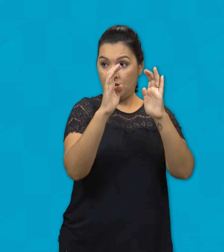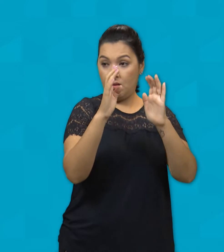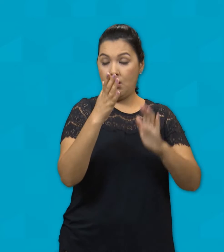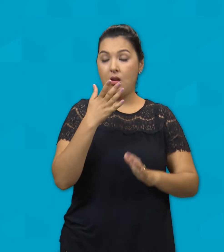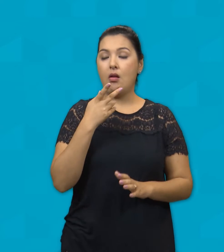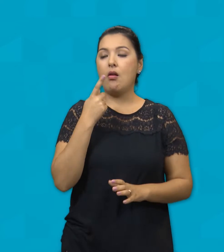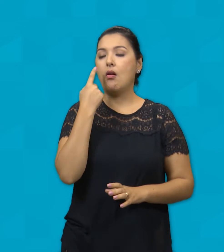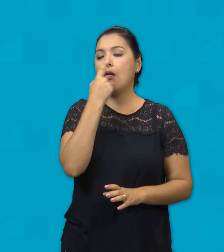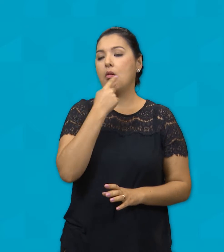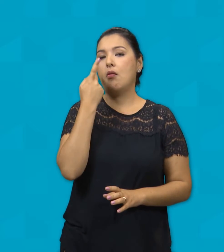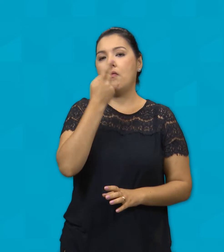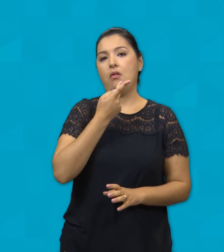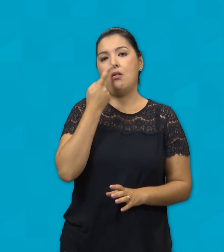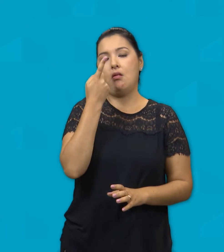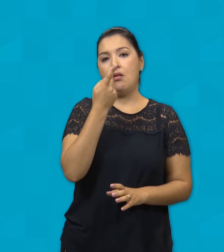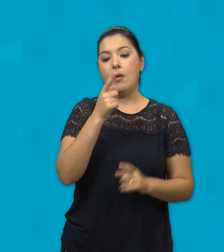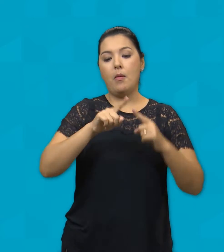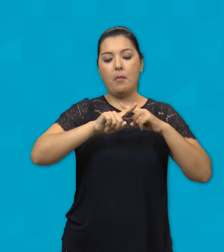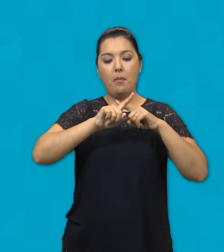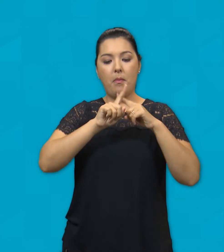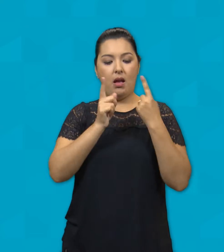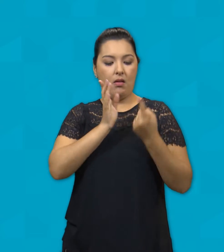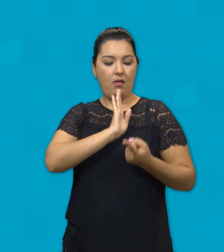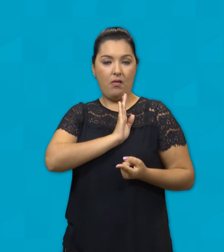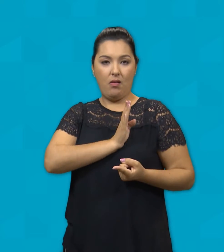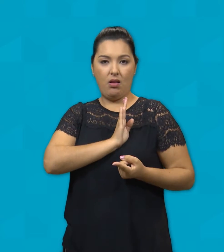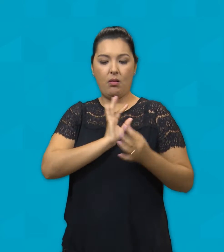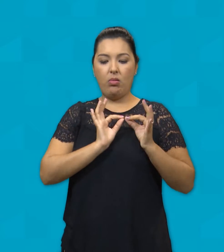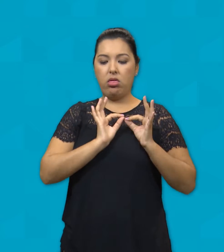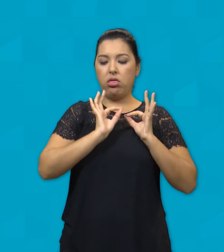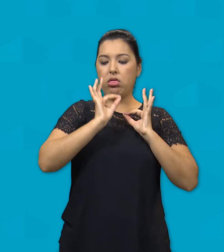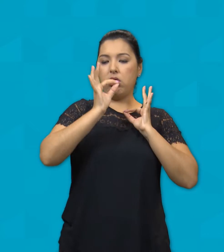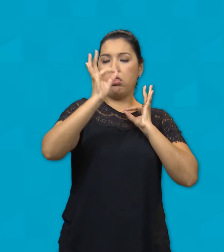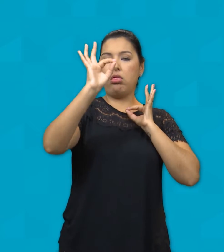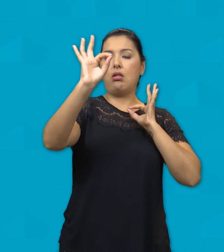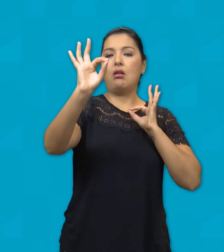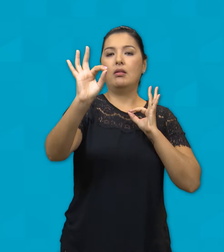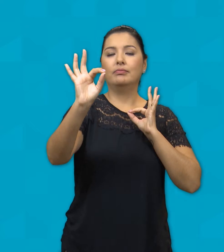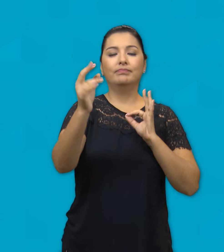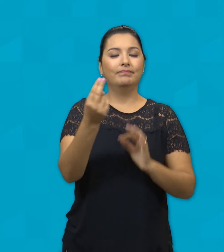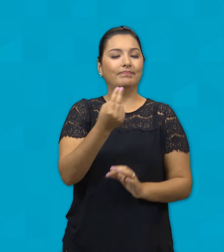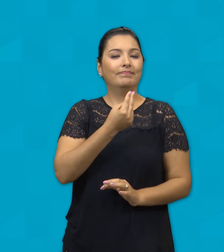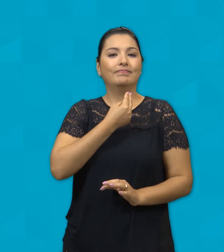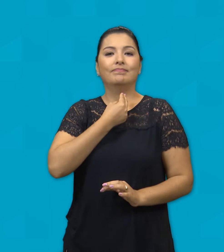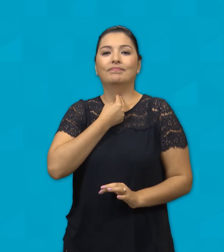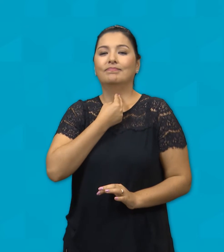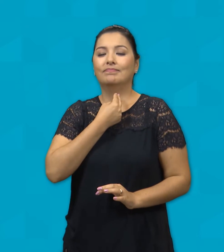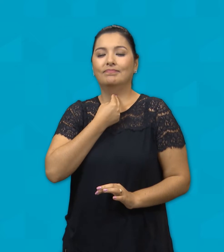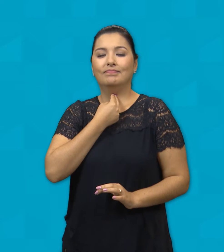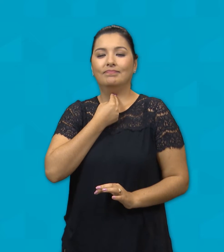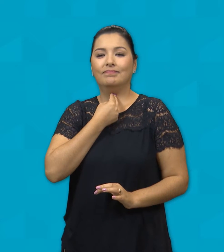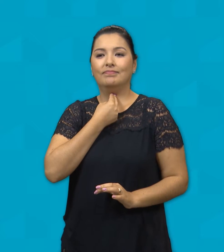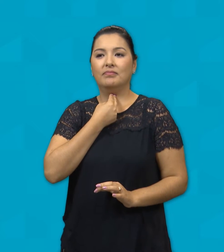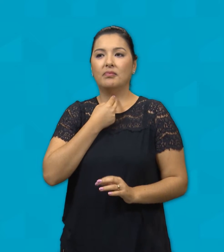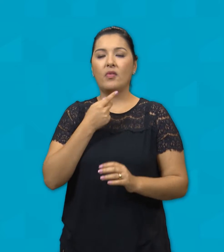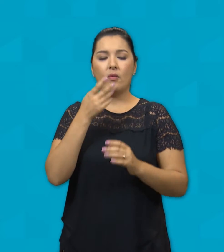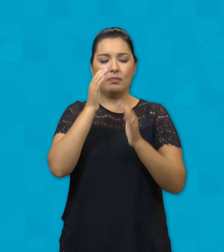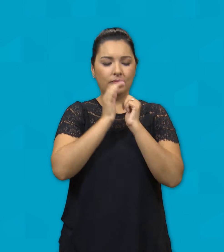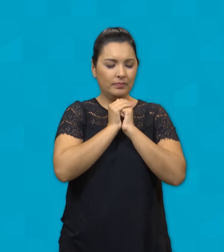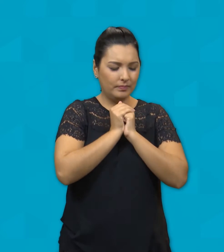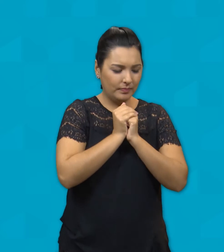lábios, mas seu coração está longe de mim. De nada adianta o culto que me